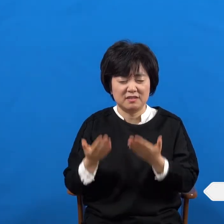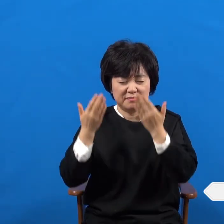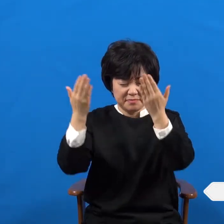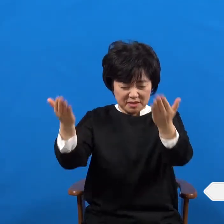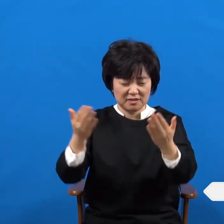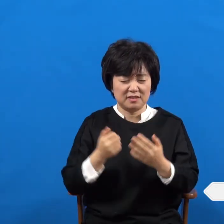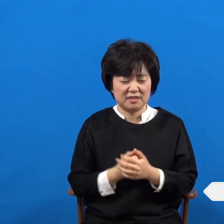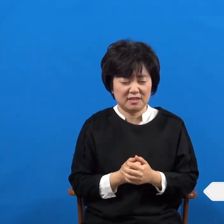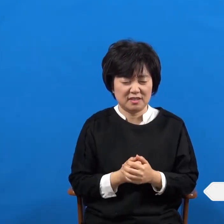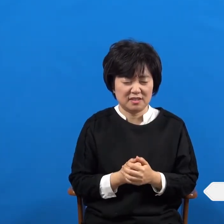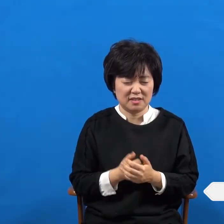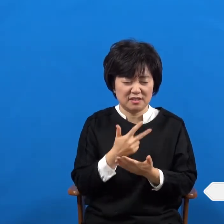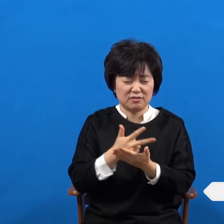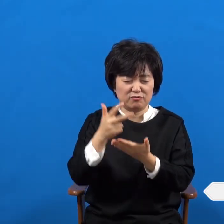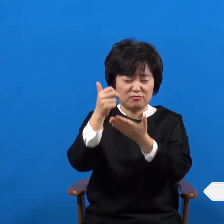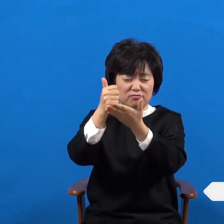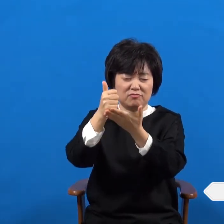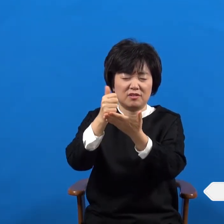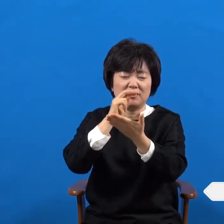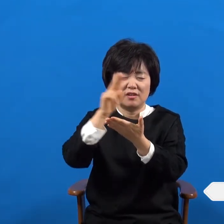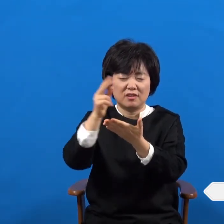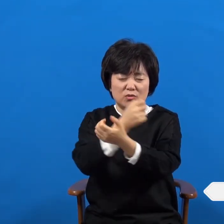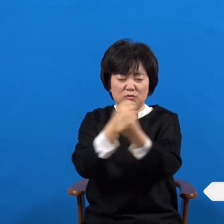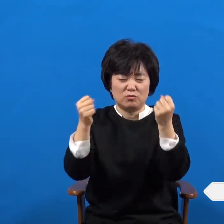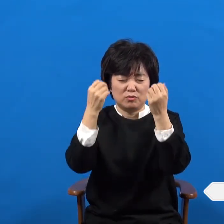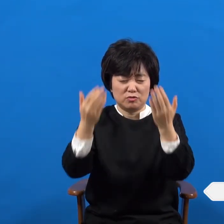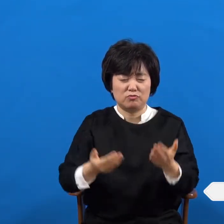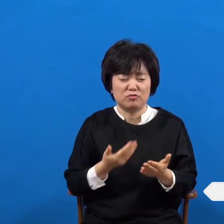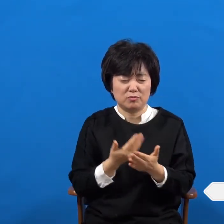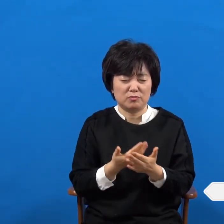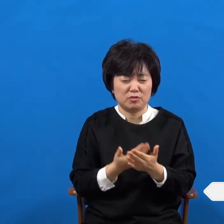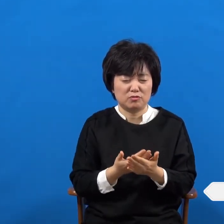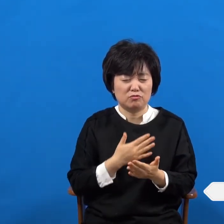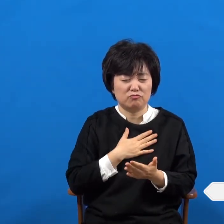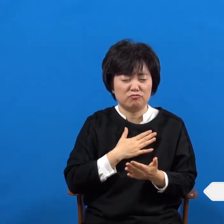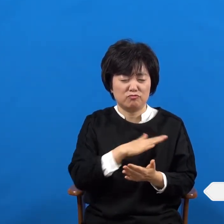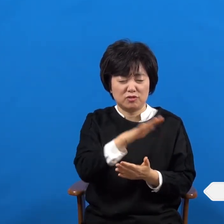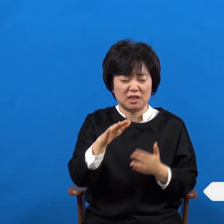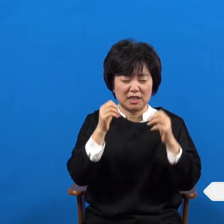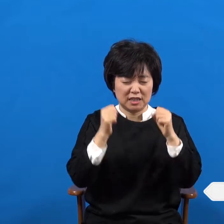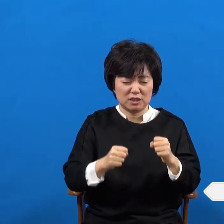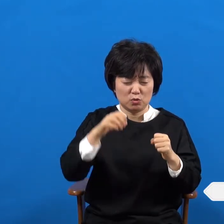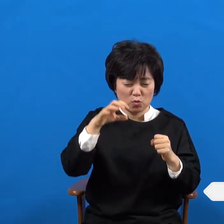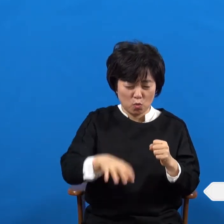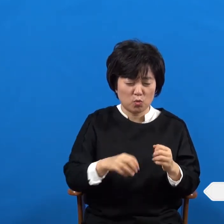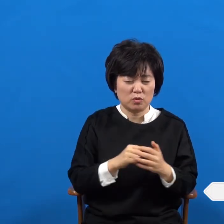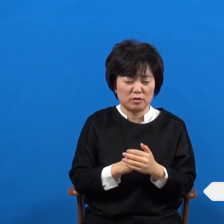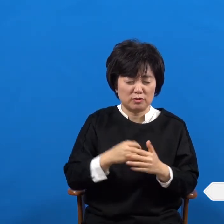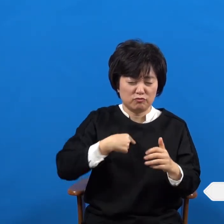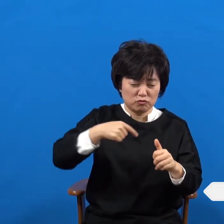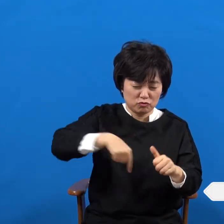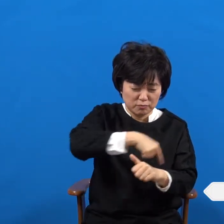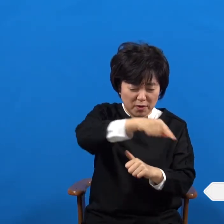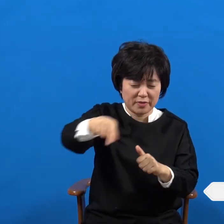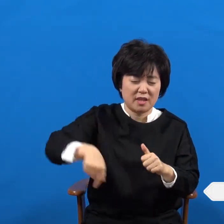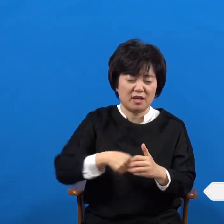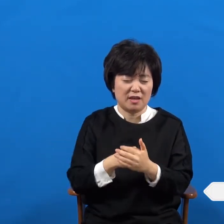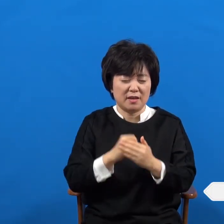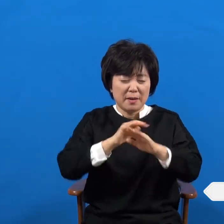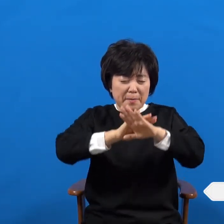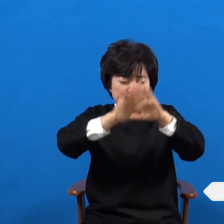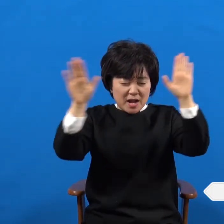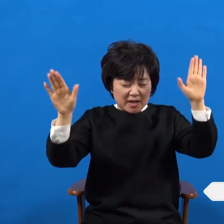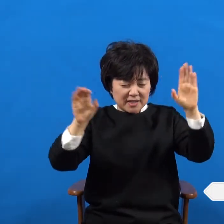드립니다. 주님 용서하여 주옵소서. 우리가 있는 곳부터, 우리 주변부터